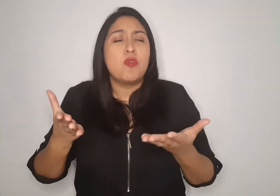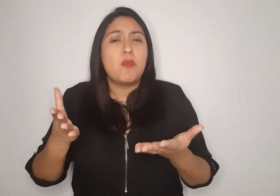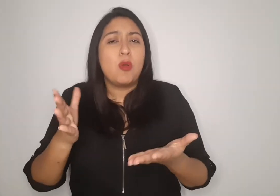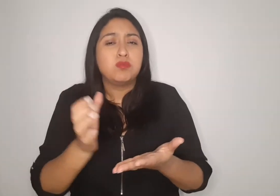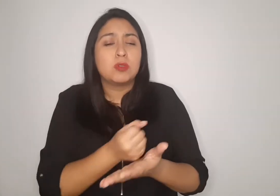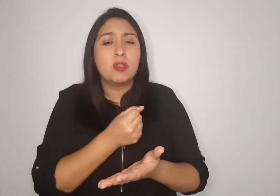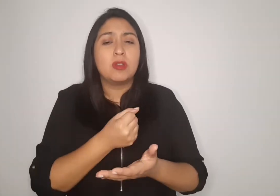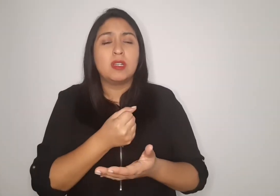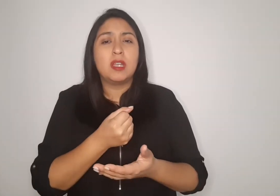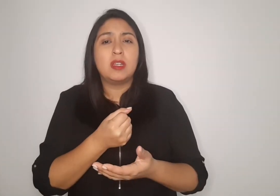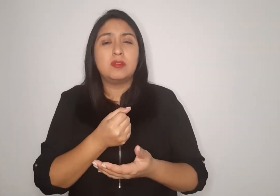los